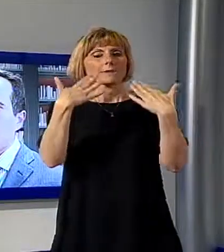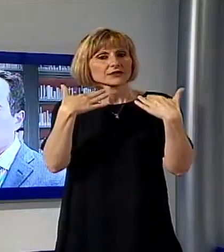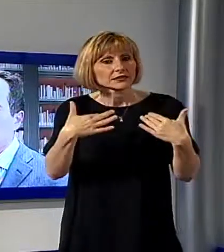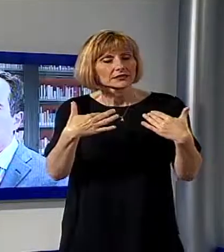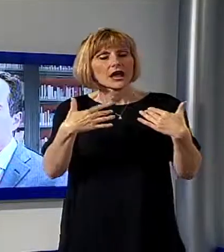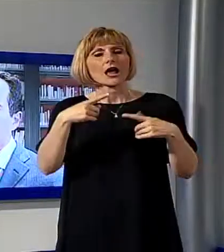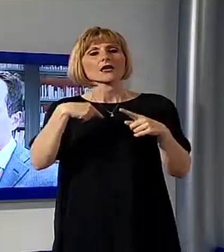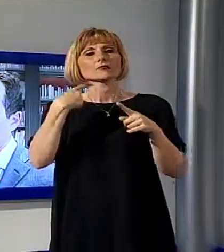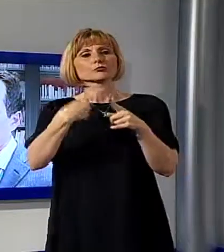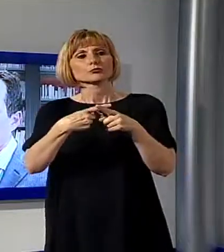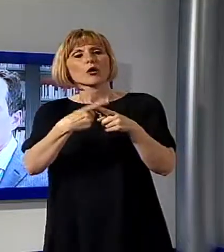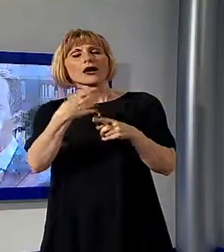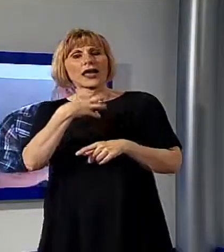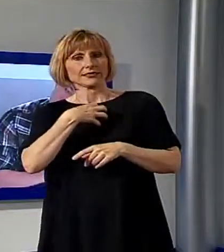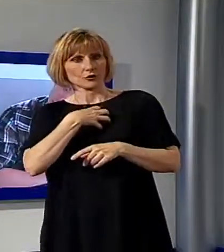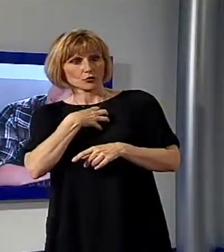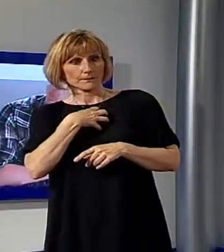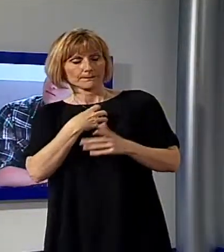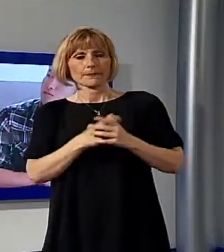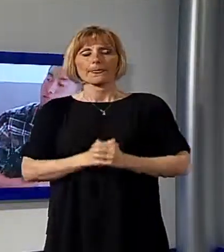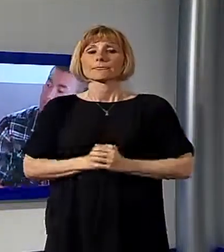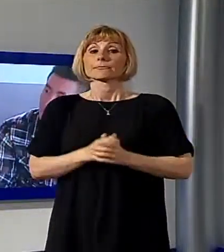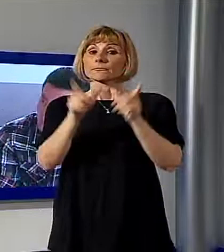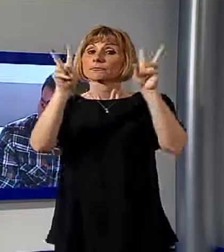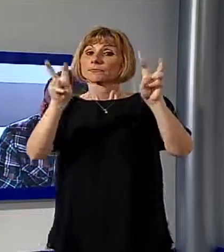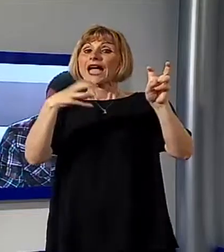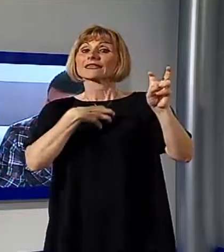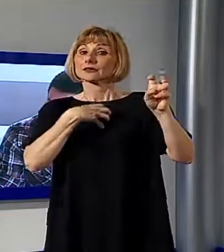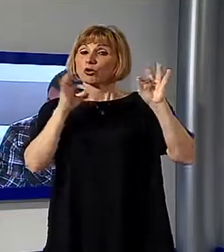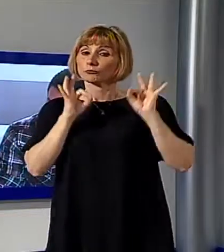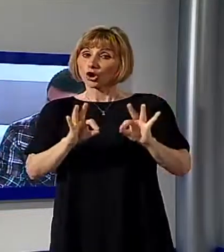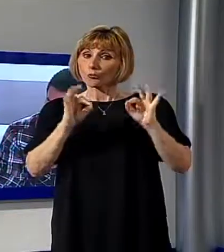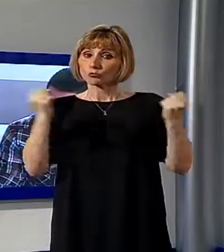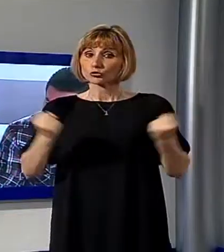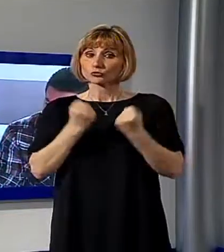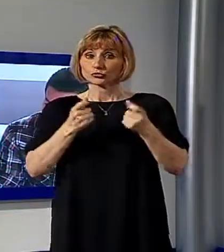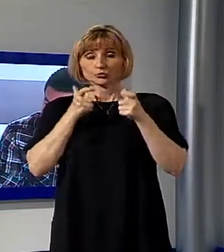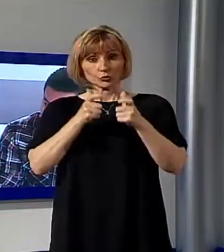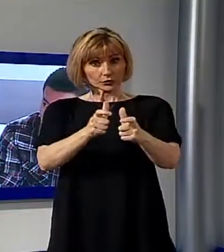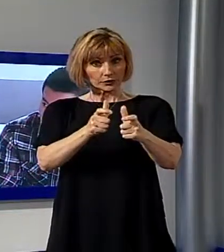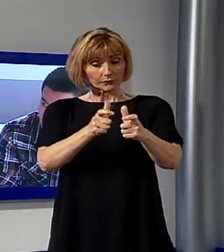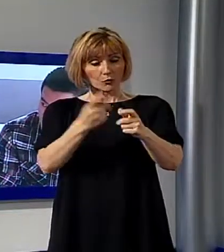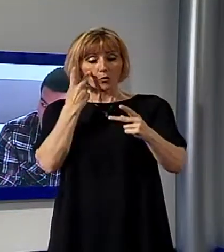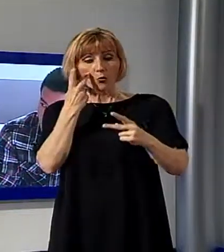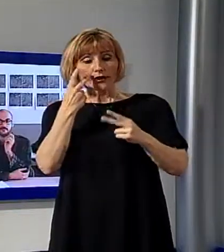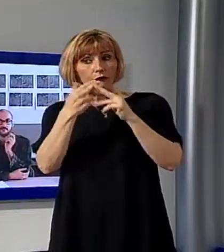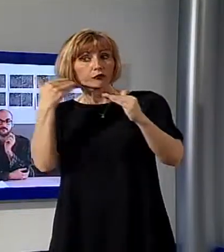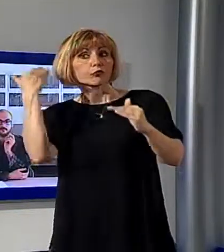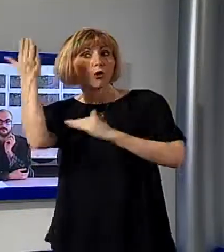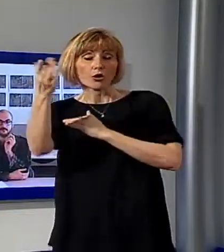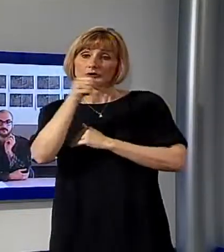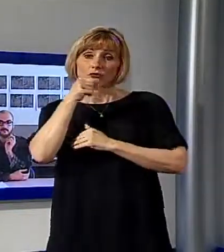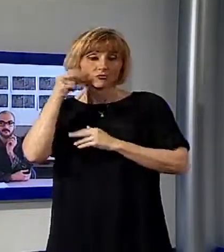ma anche da un punto di vista etico. Per parlare di etica nella promozione turistica non c'è bisogno di guardare fuori dai nostri